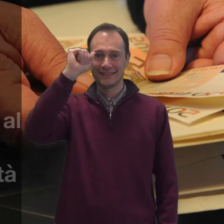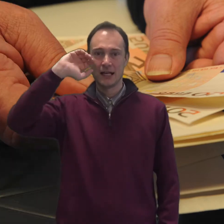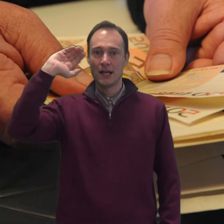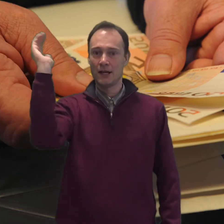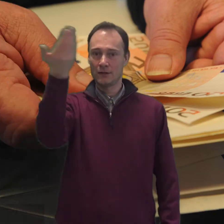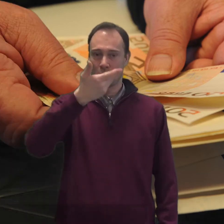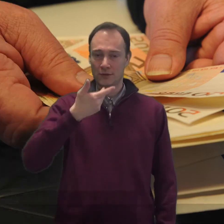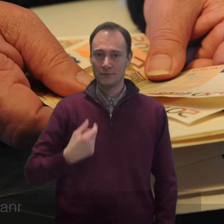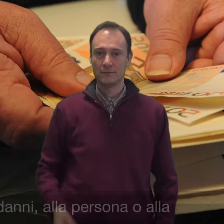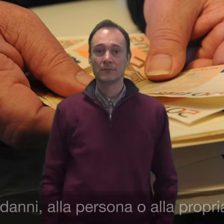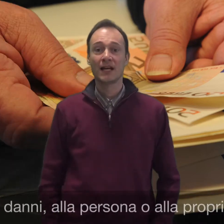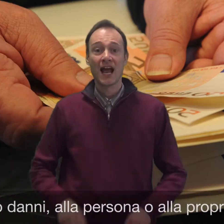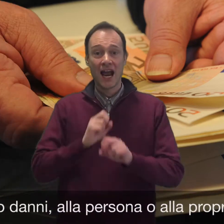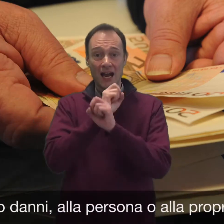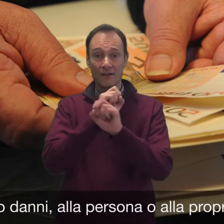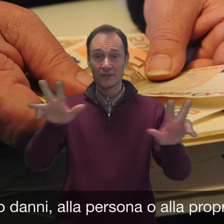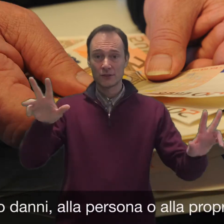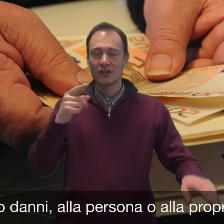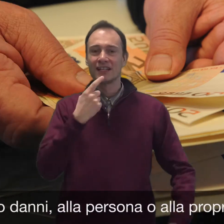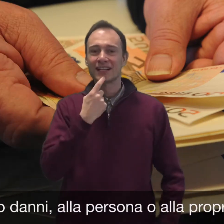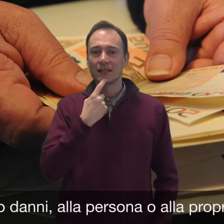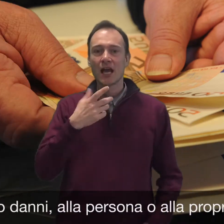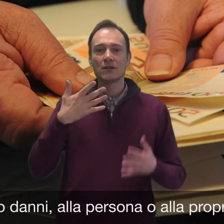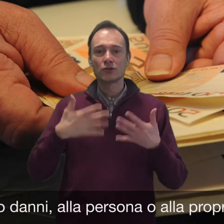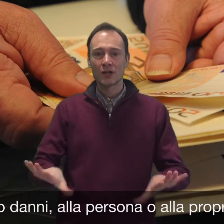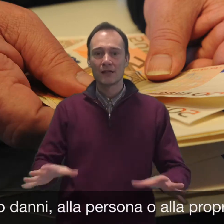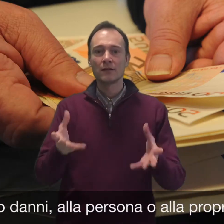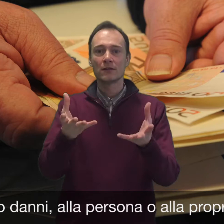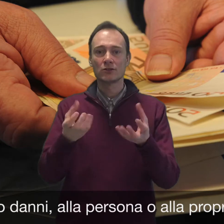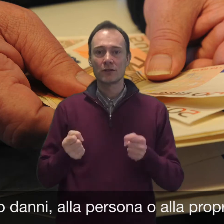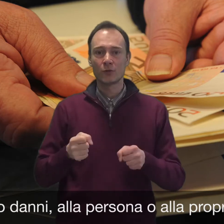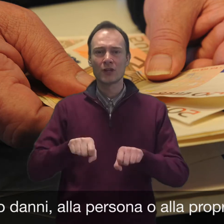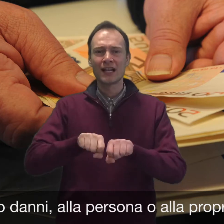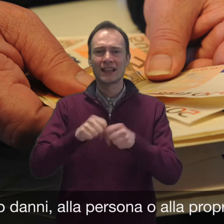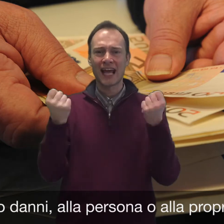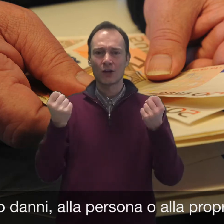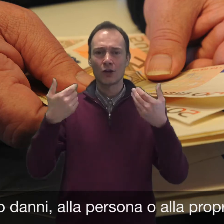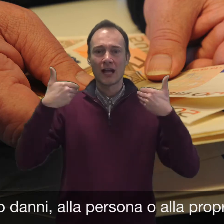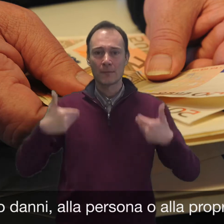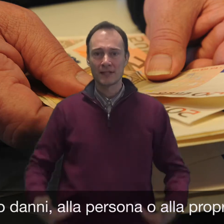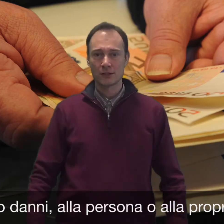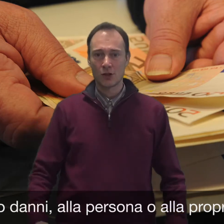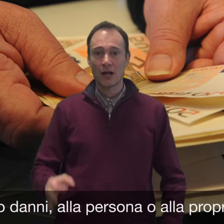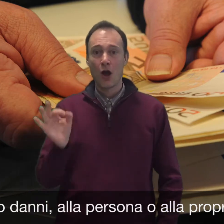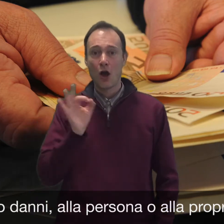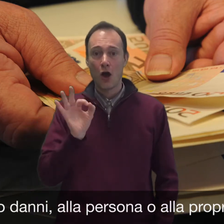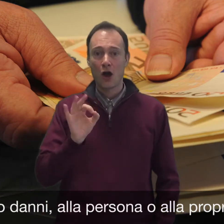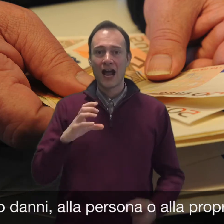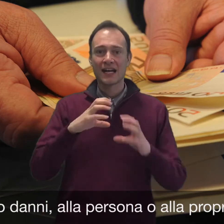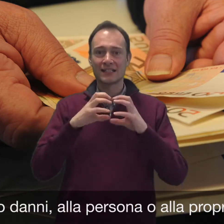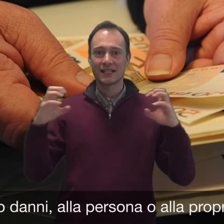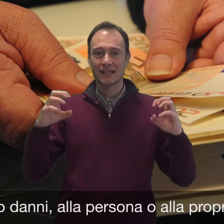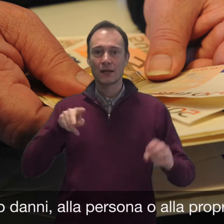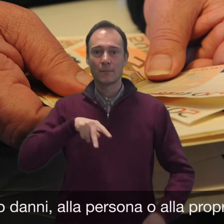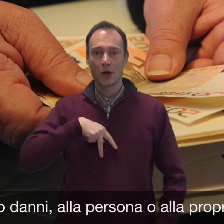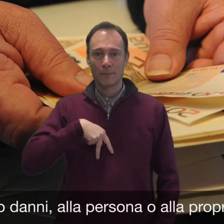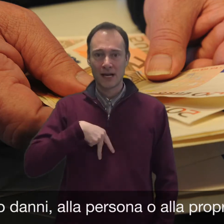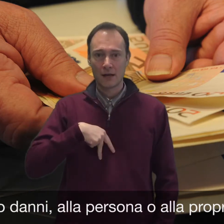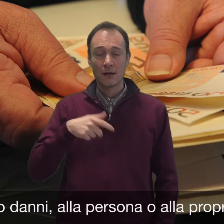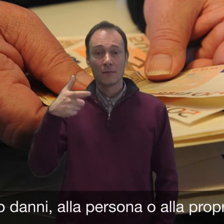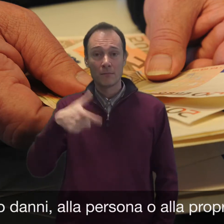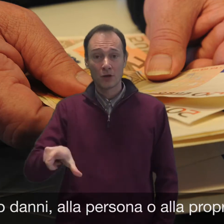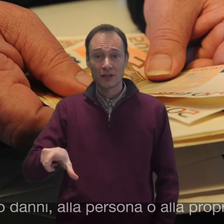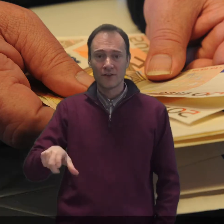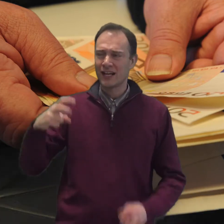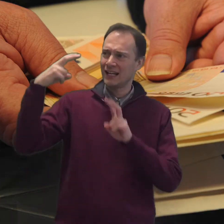chi ha subito danni alla persona o alla propria impresa a causa del racket